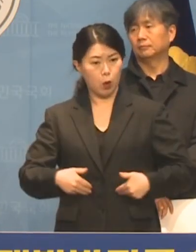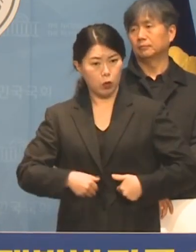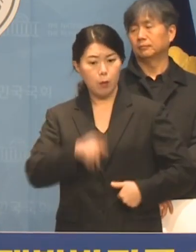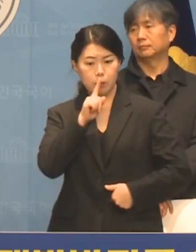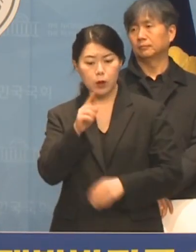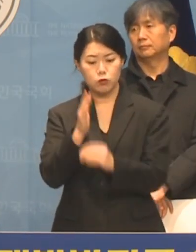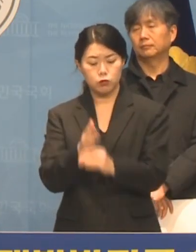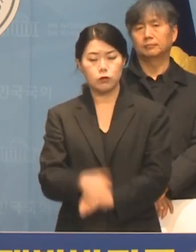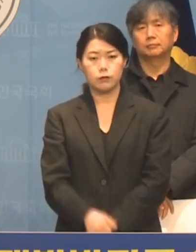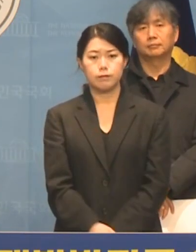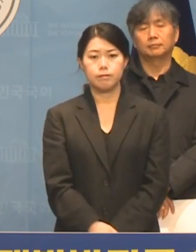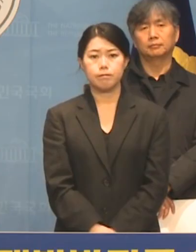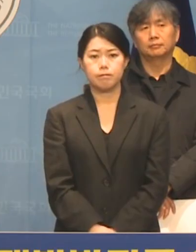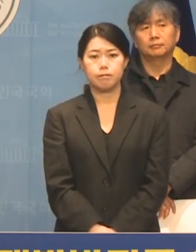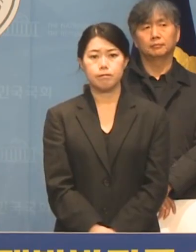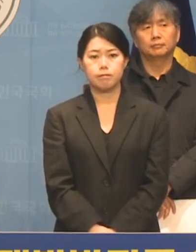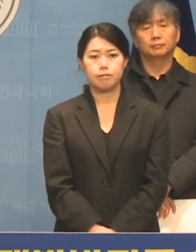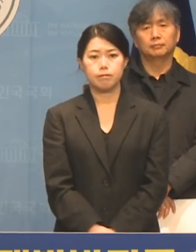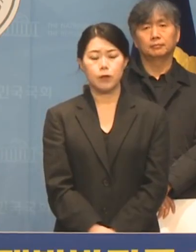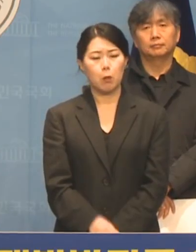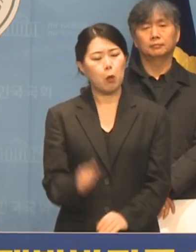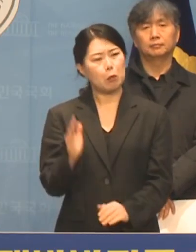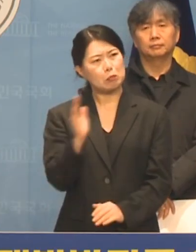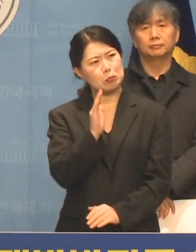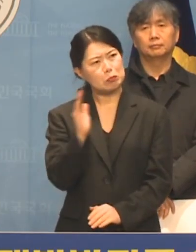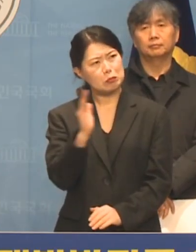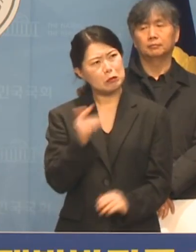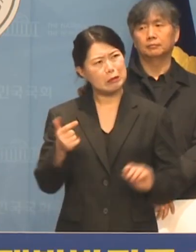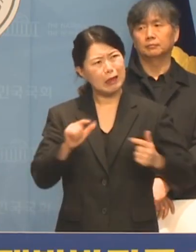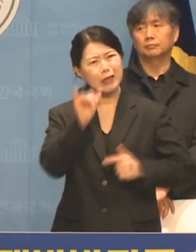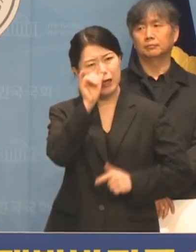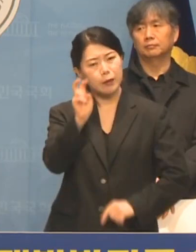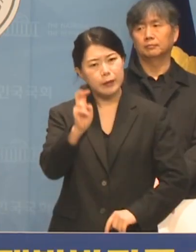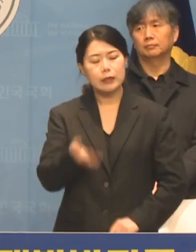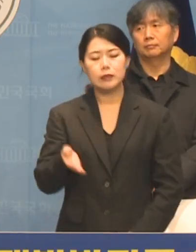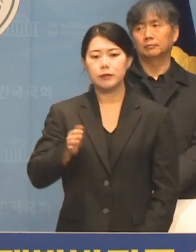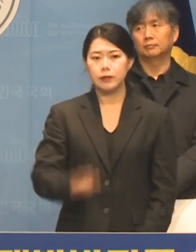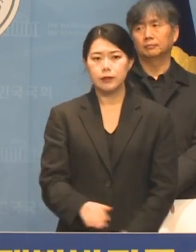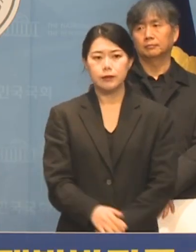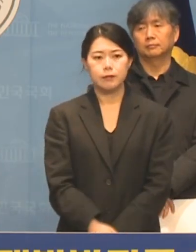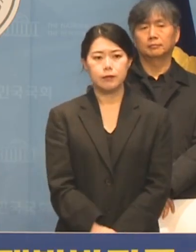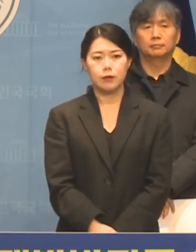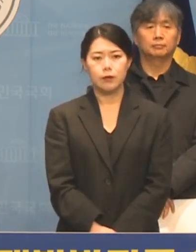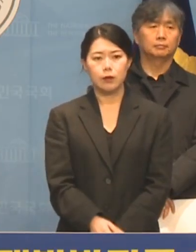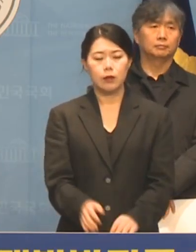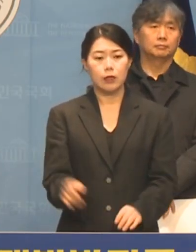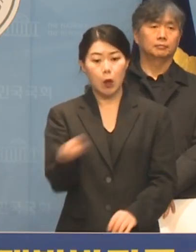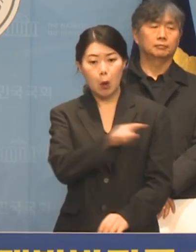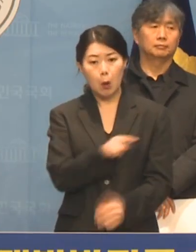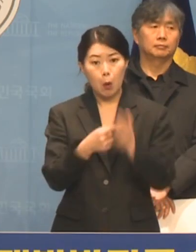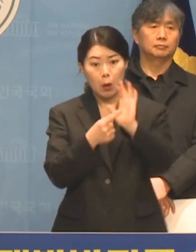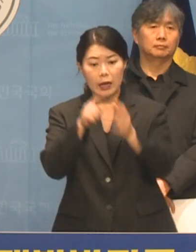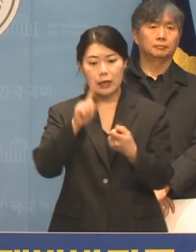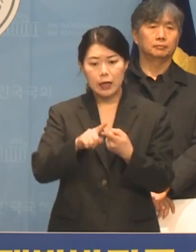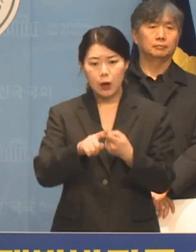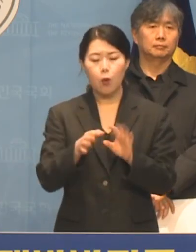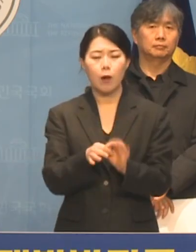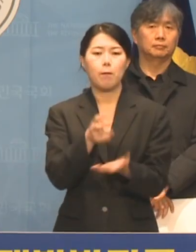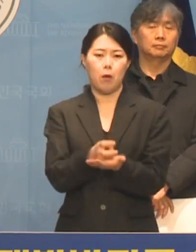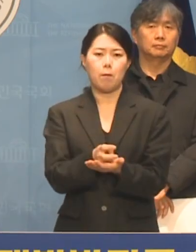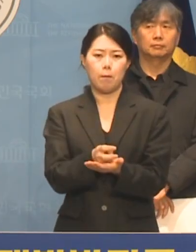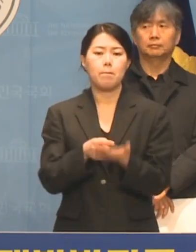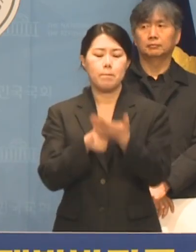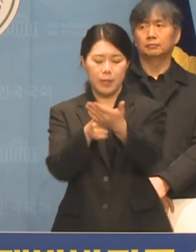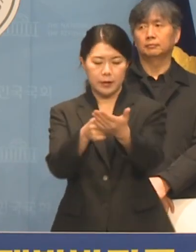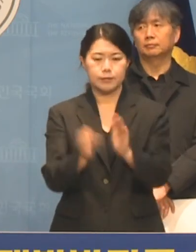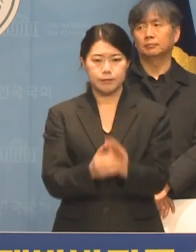얘기하고 있습니다. 그 정도의 차이는 있겠지만 이런 부분들에 대해서 관련 법을 이번에 발의하게 되었습니다.